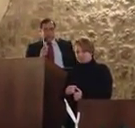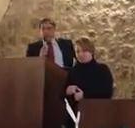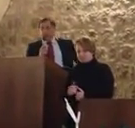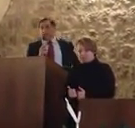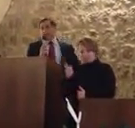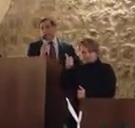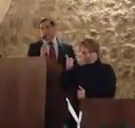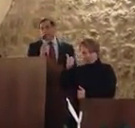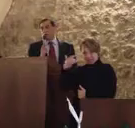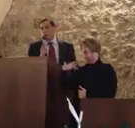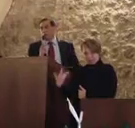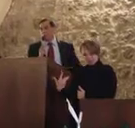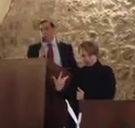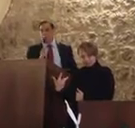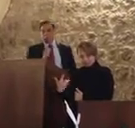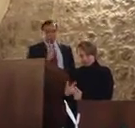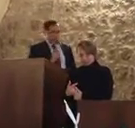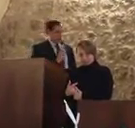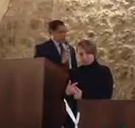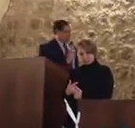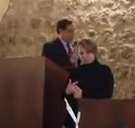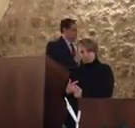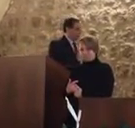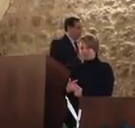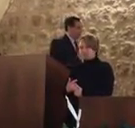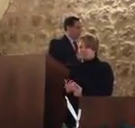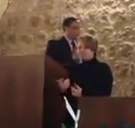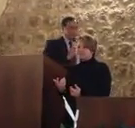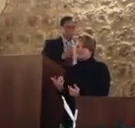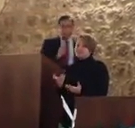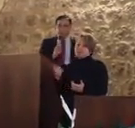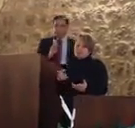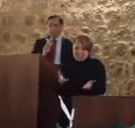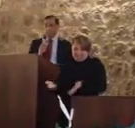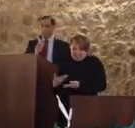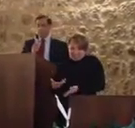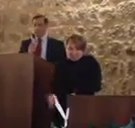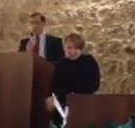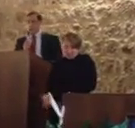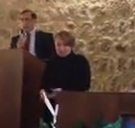Il primo ringraziamento per questo invito,